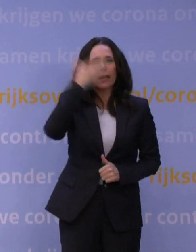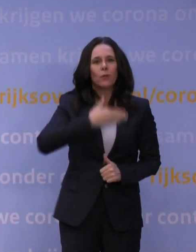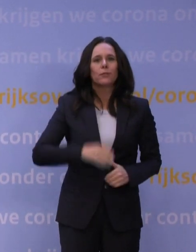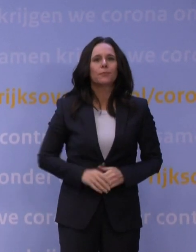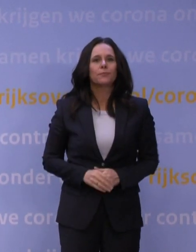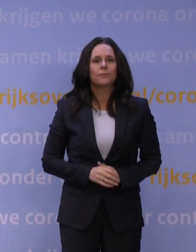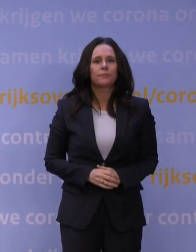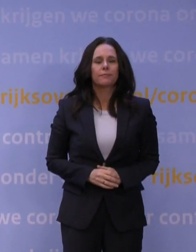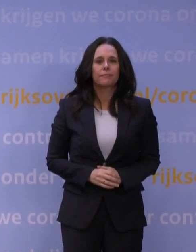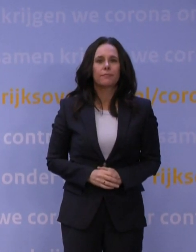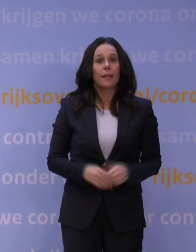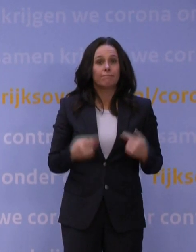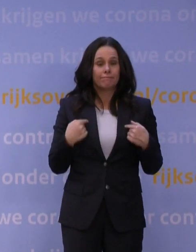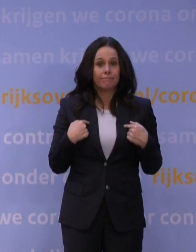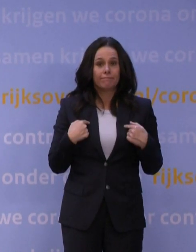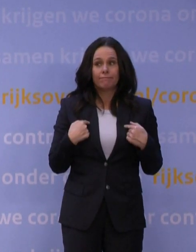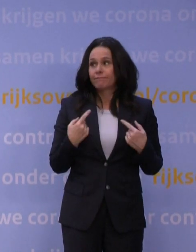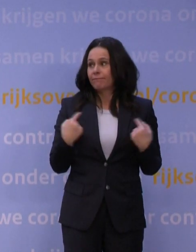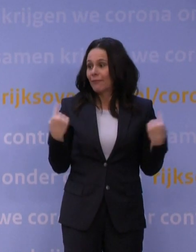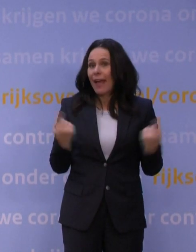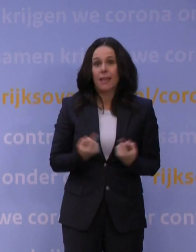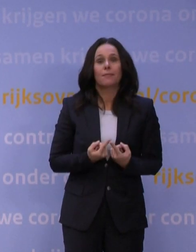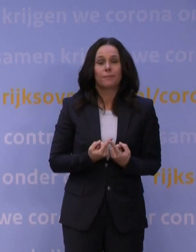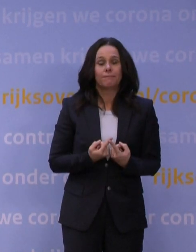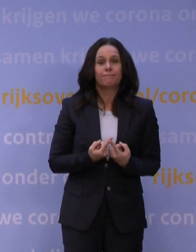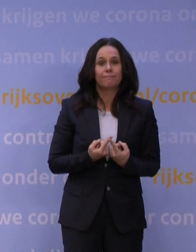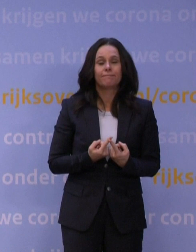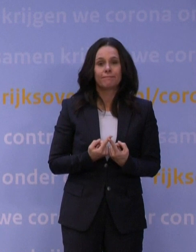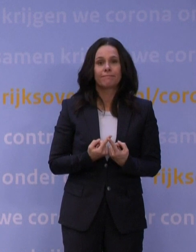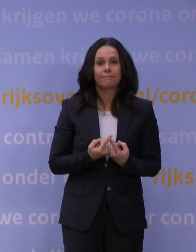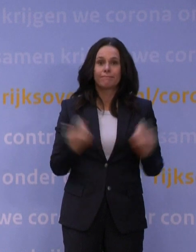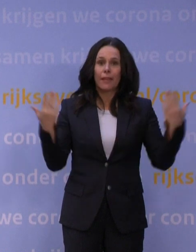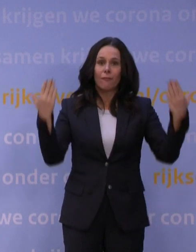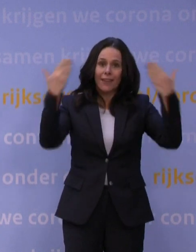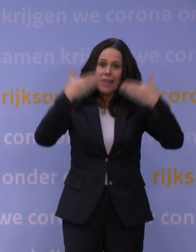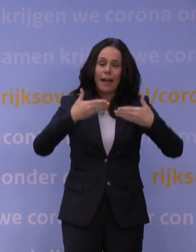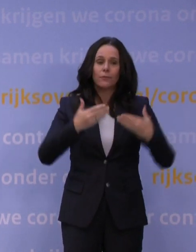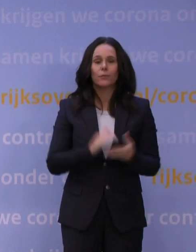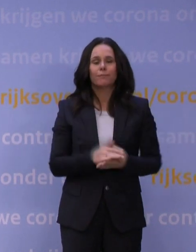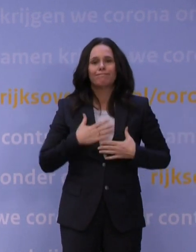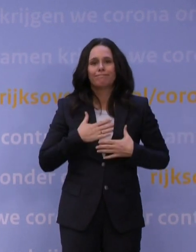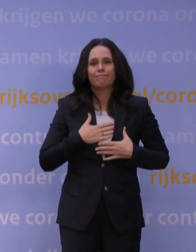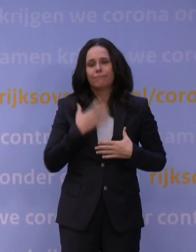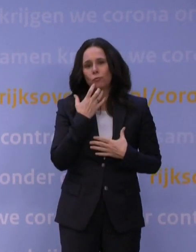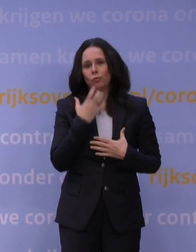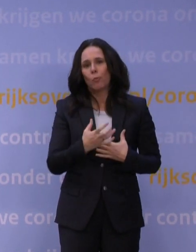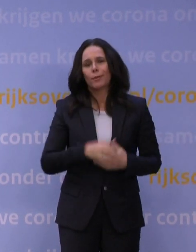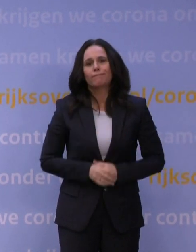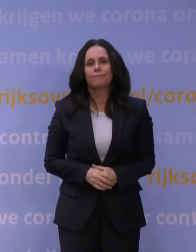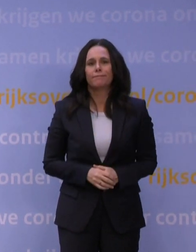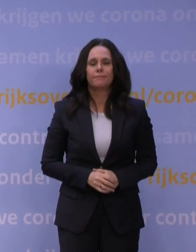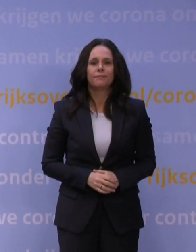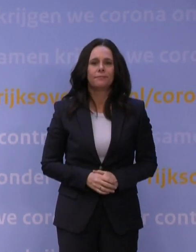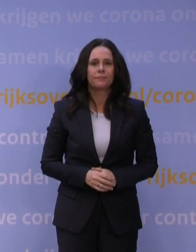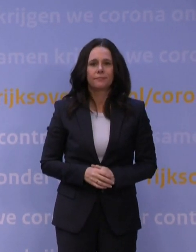für die Versorgung wichtig sind. Die extrem schnelle Verbreitung der Omikron-Variante zwinge zu diesen harten Maßnahmen, sagte Ministerpräsident Mark Rutte.